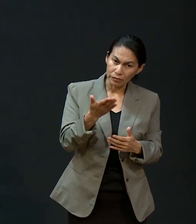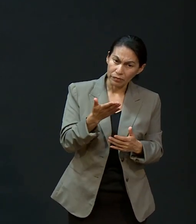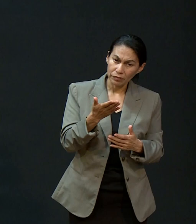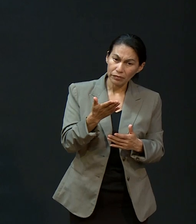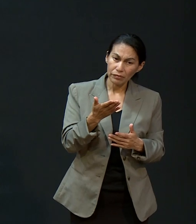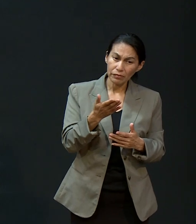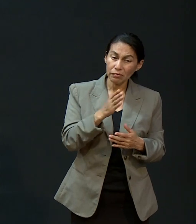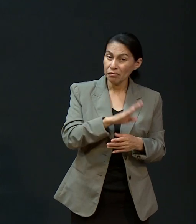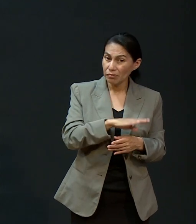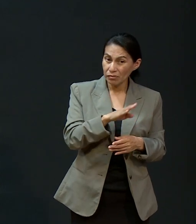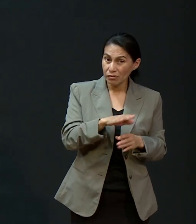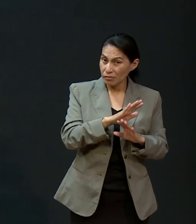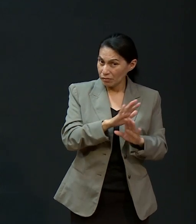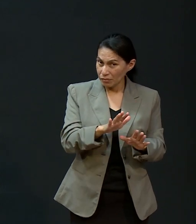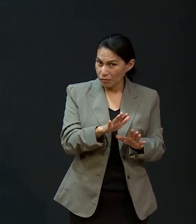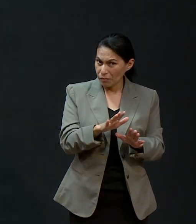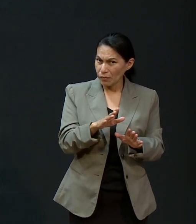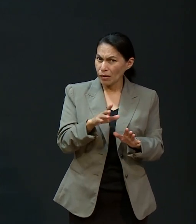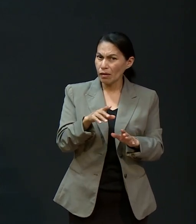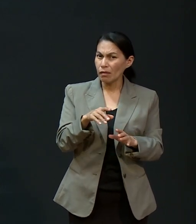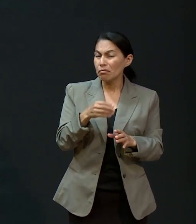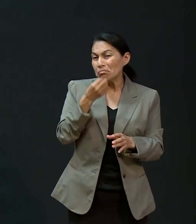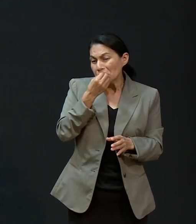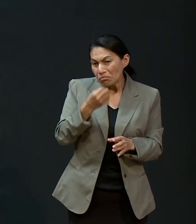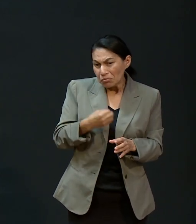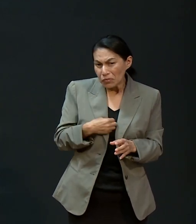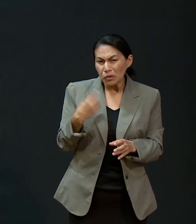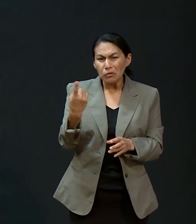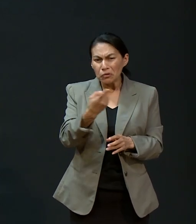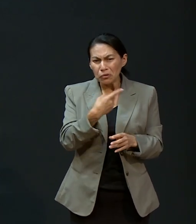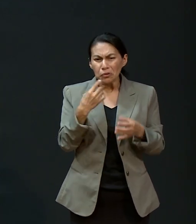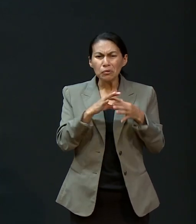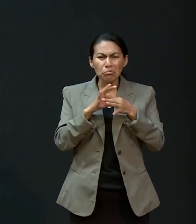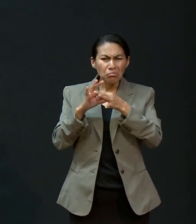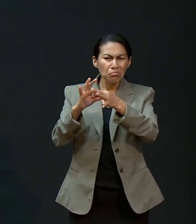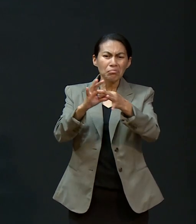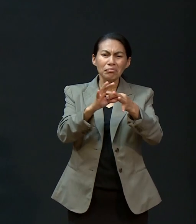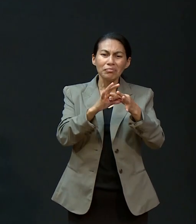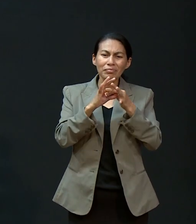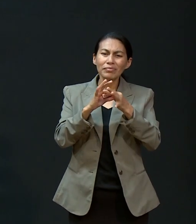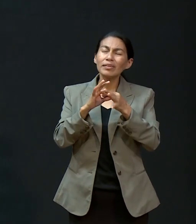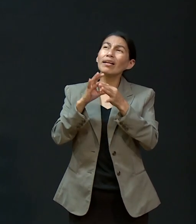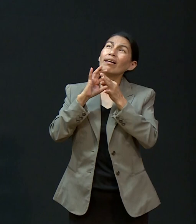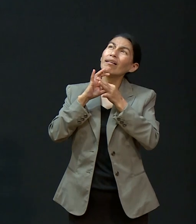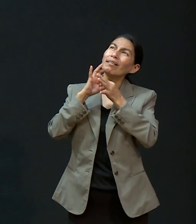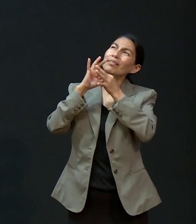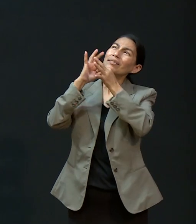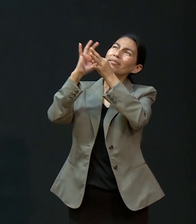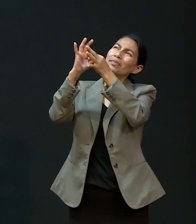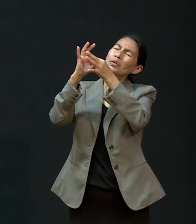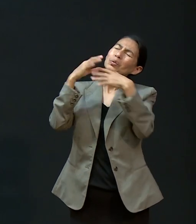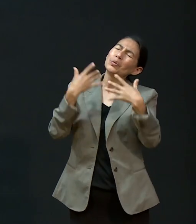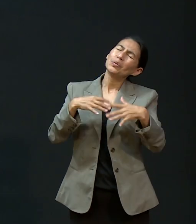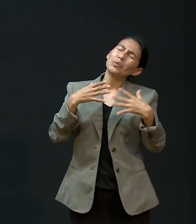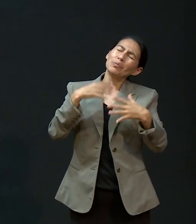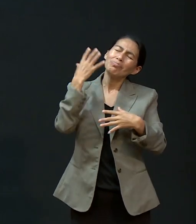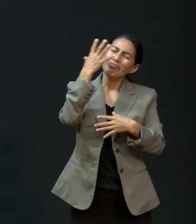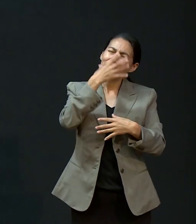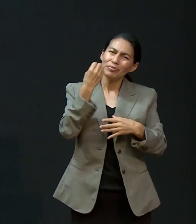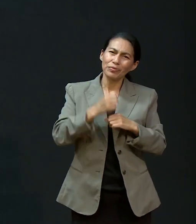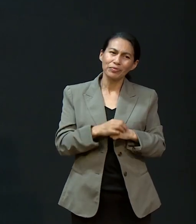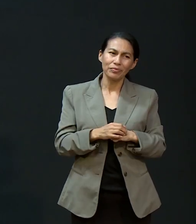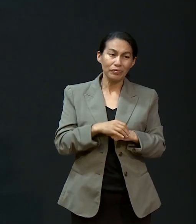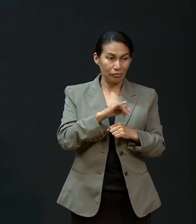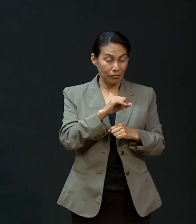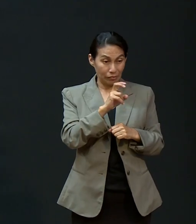el hecho de que, aún sin ella, estamos como ella quería que estuviéramos, juntos. Juntos y con Cristo. Así es.